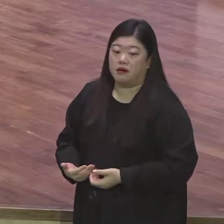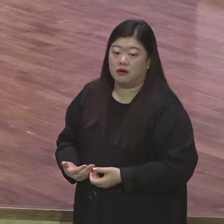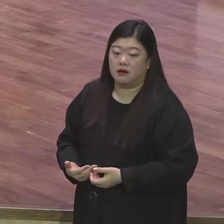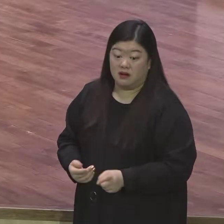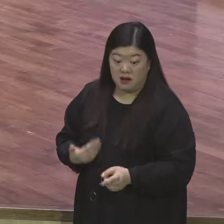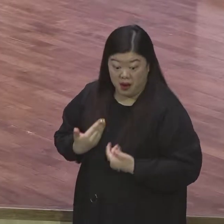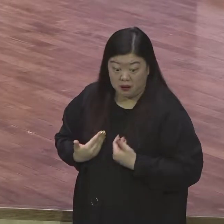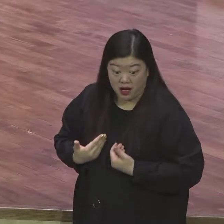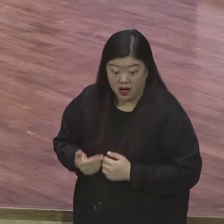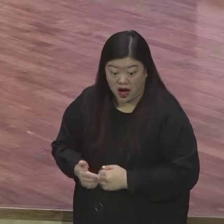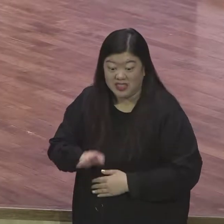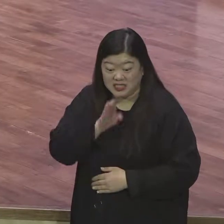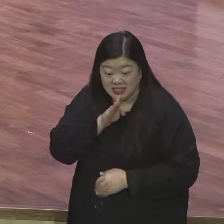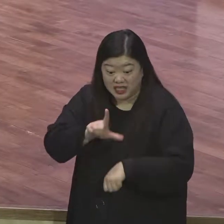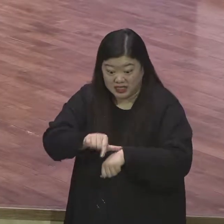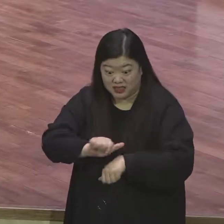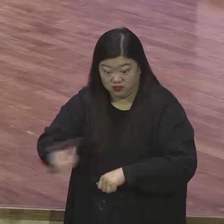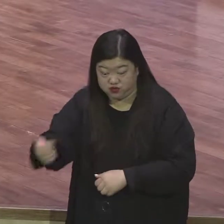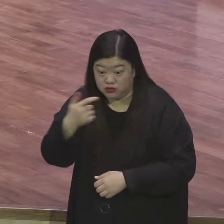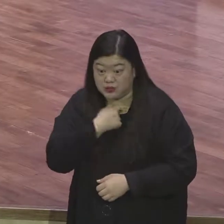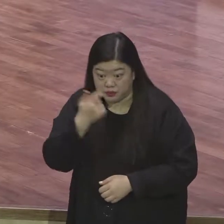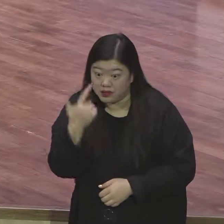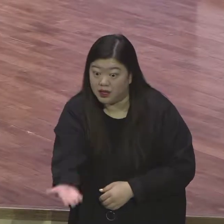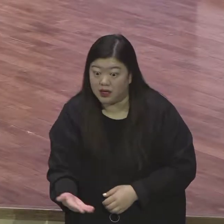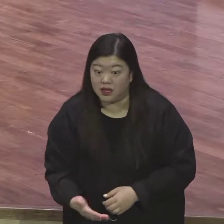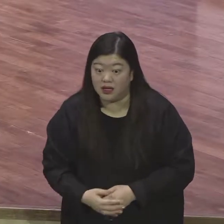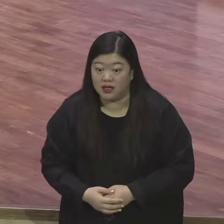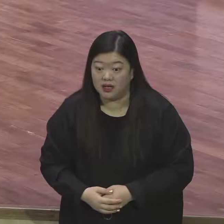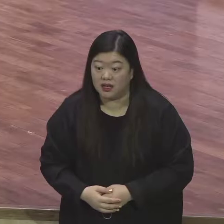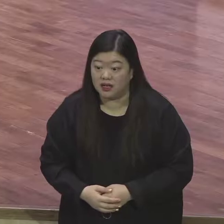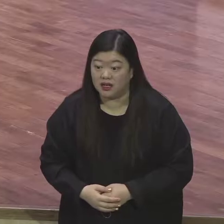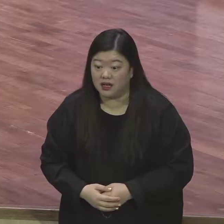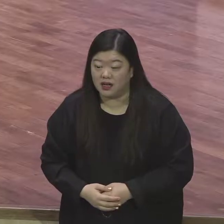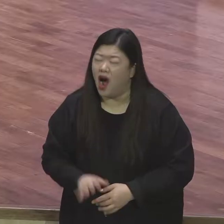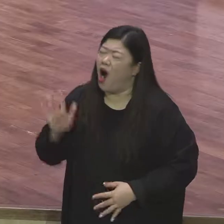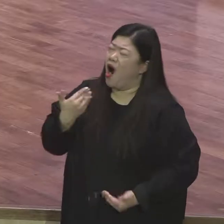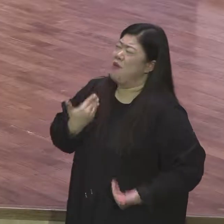해줄까? 제가 바빴어요. 안 바쁘게 해줄까?